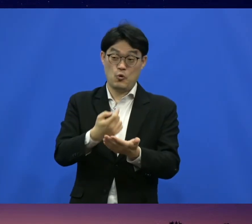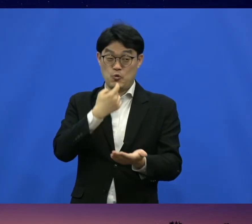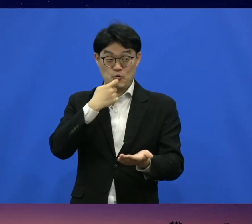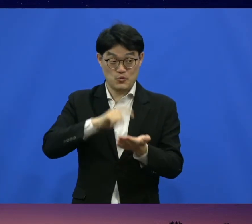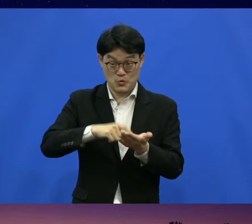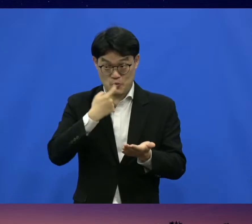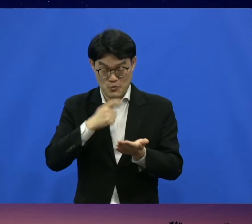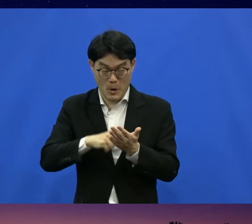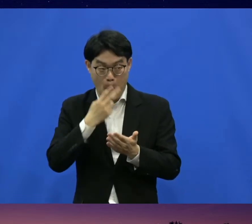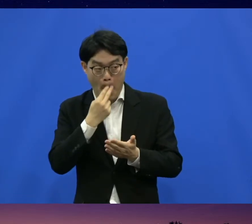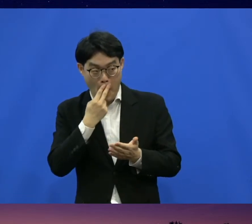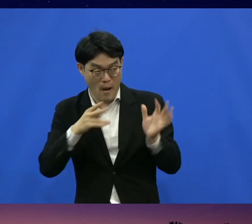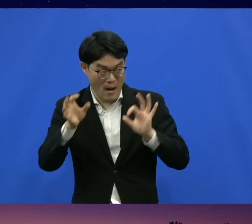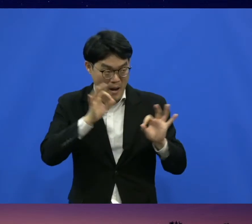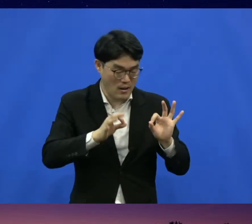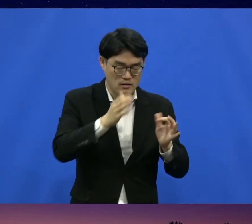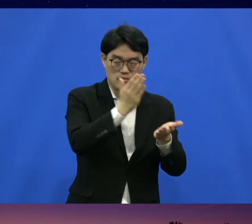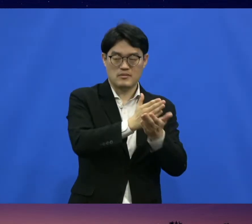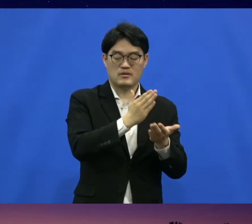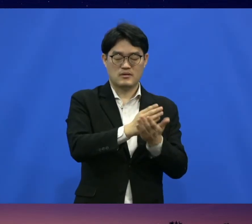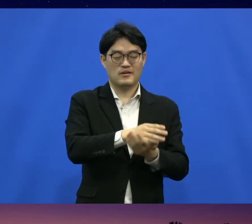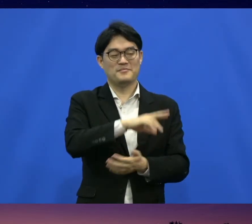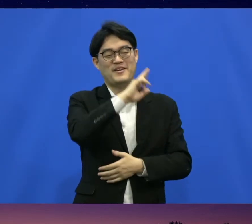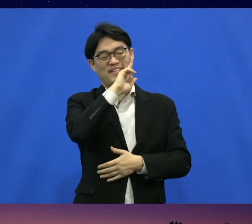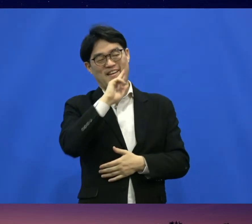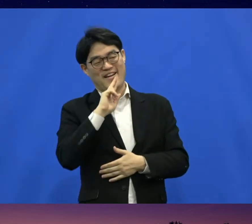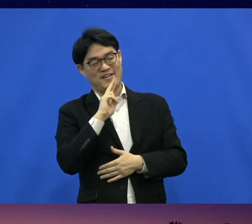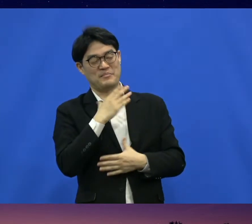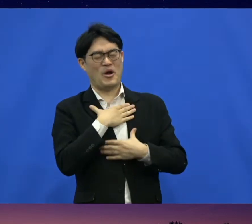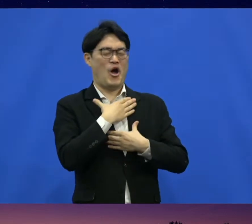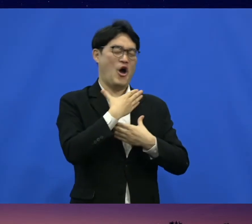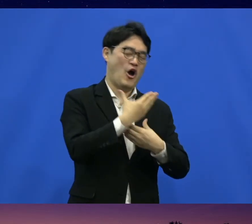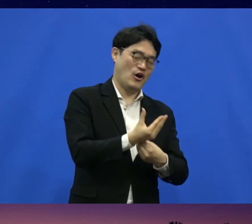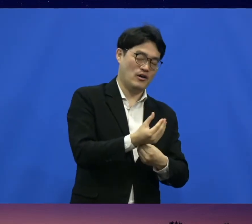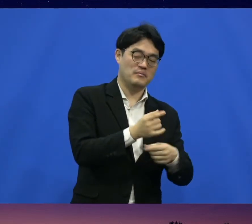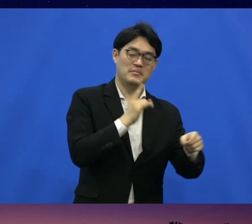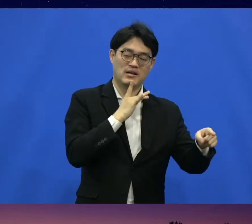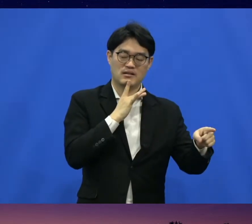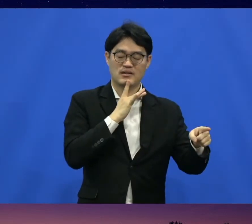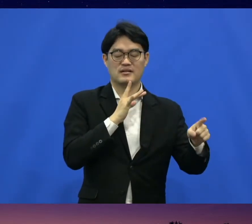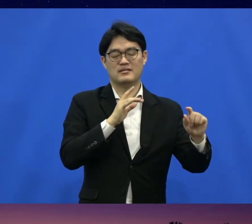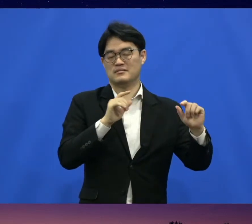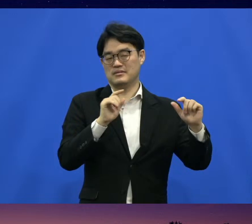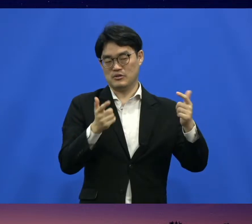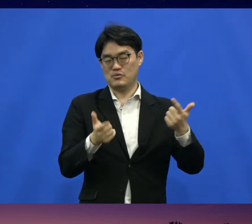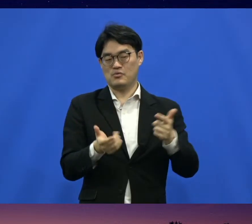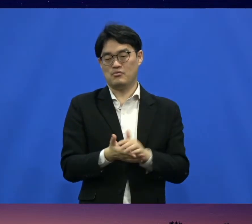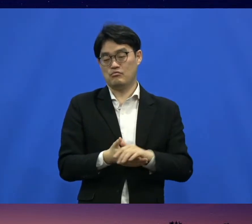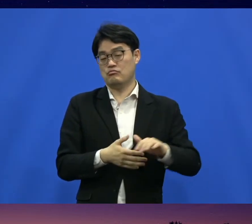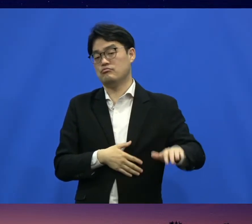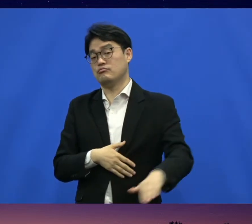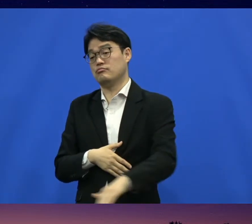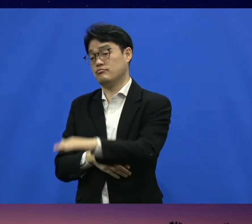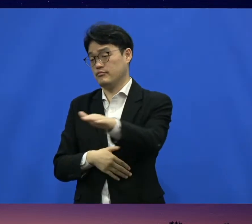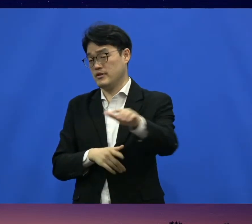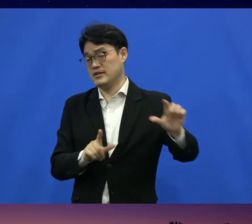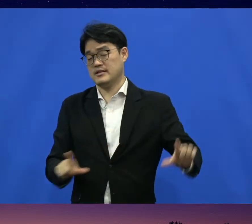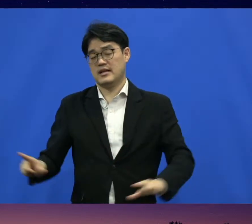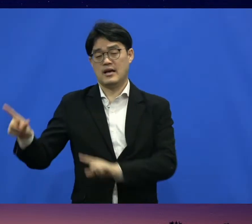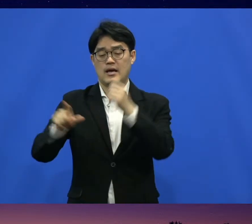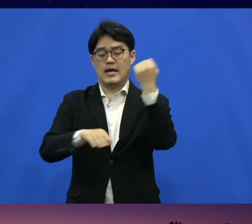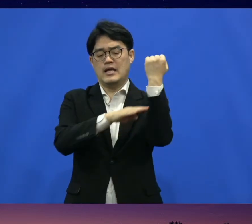기준은 여러분 편한 일인지 힘든 일인지 그게 기준이 되어서는 안 돼요. 우리의 삶의